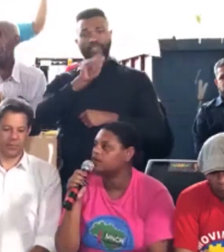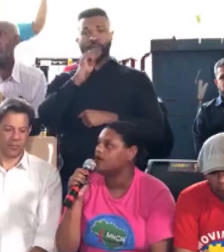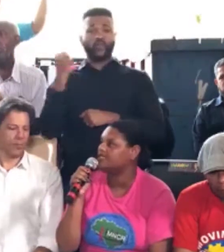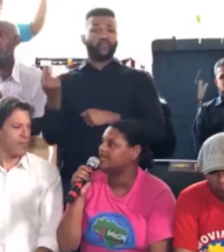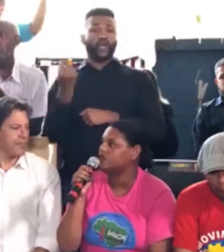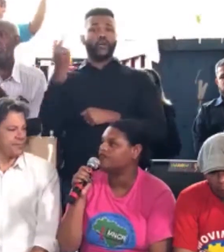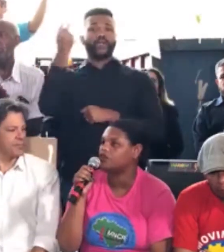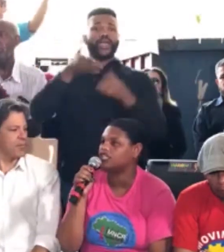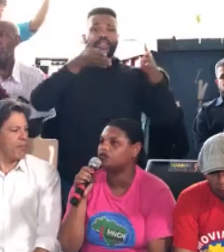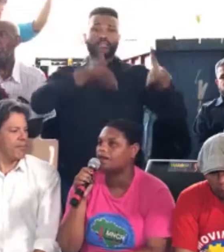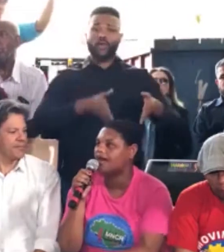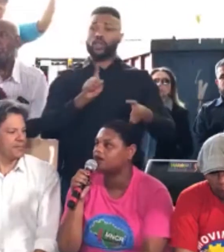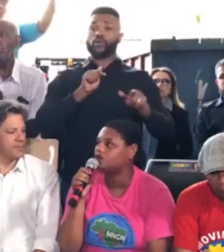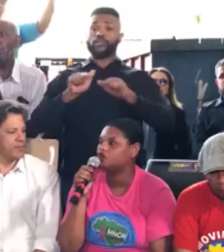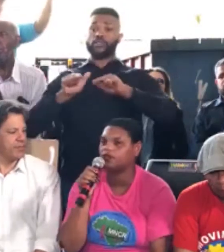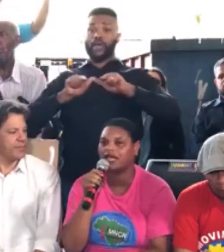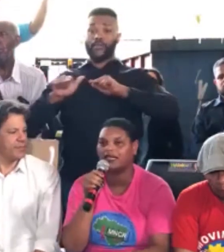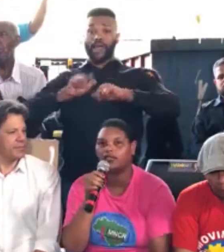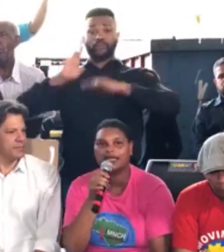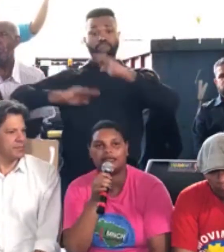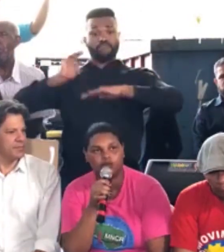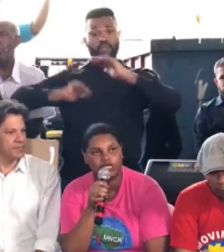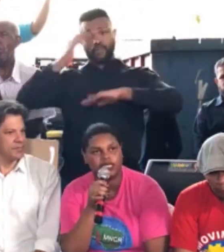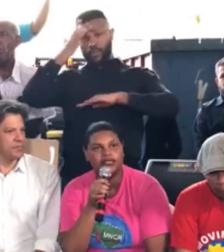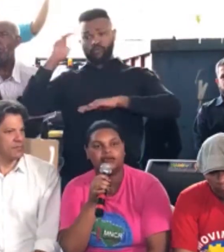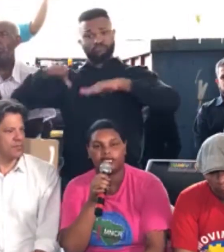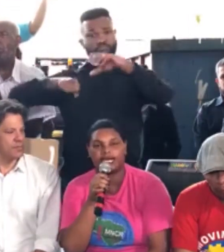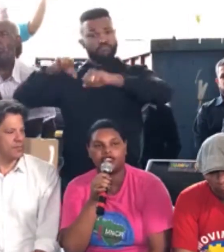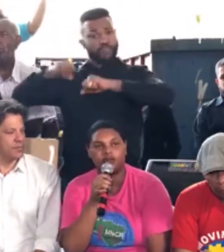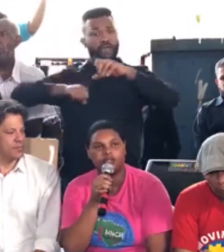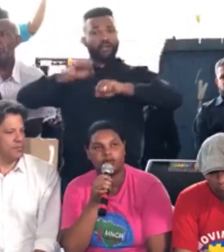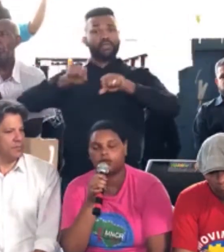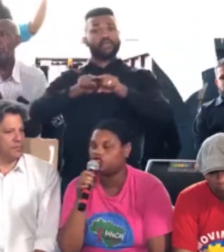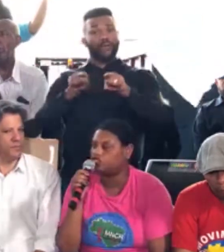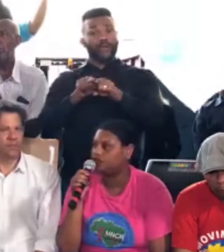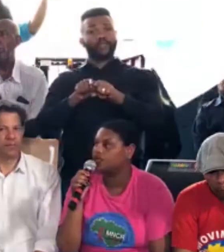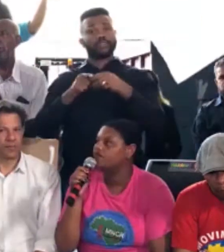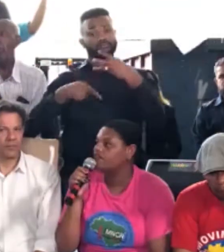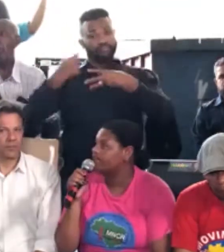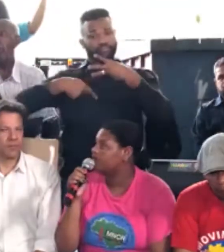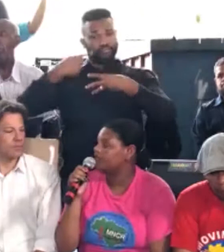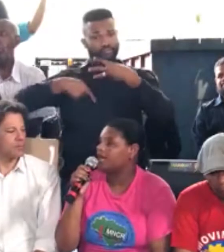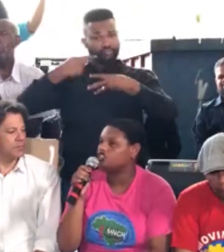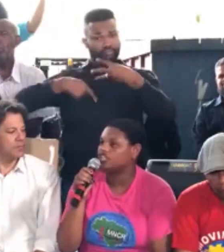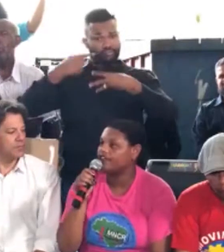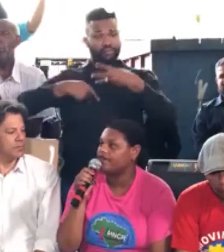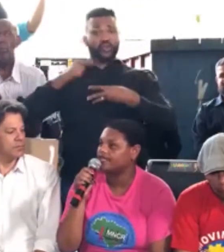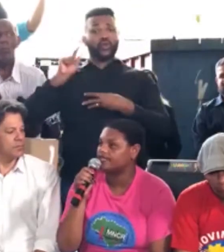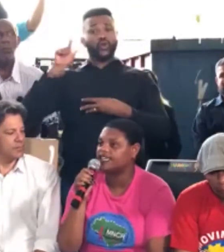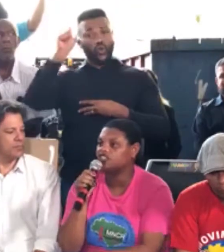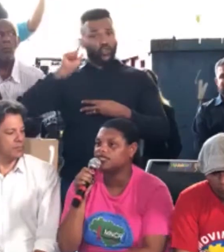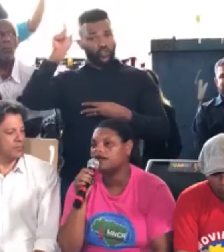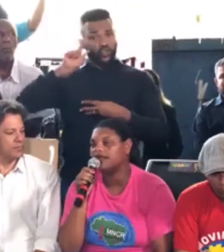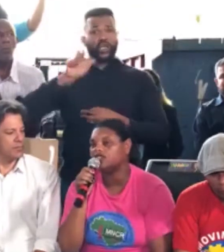valoriza não é o aterro, o que valoriza é o trabalho da mão de obra do catador e da catadora, garantindo com o ciclo produtivo. Veio a logística